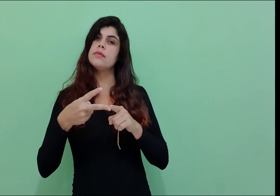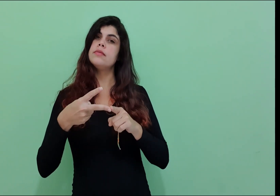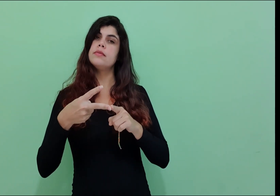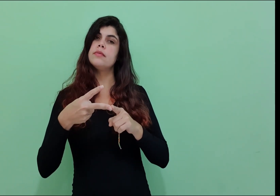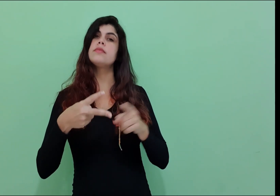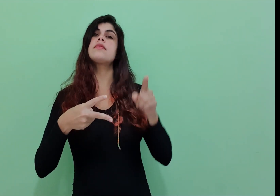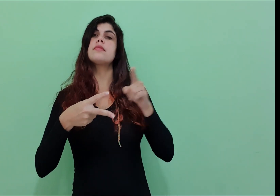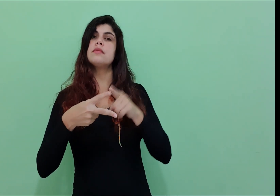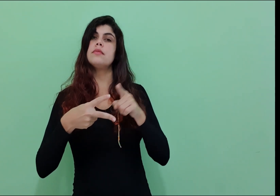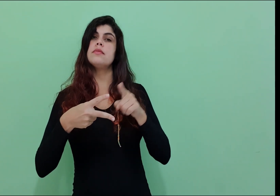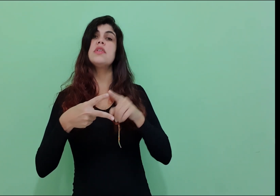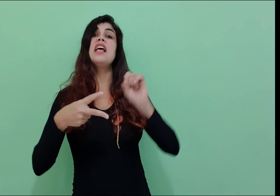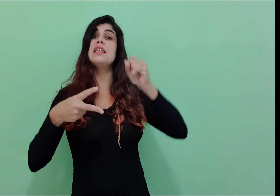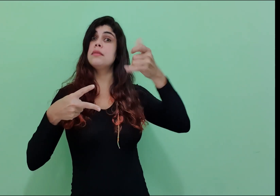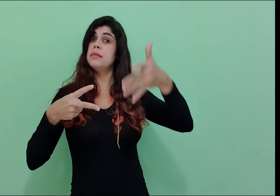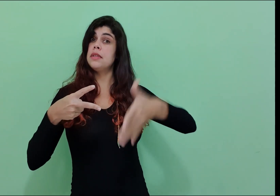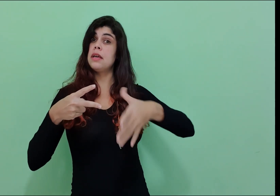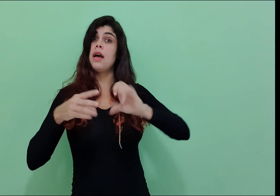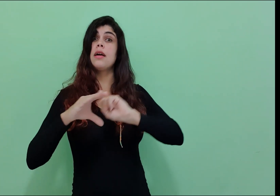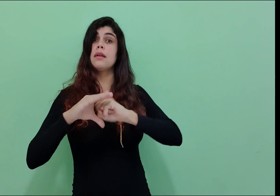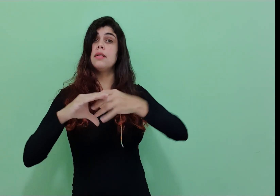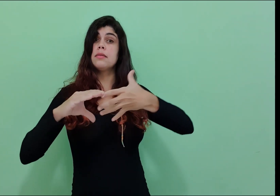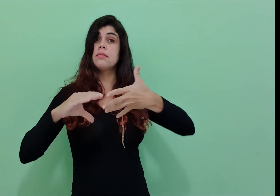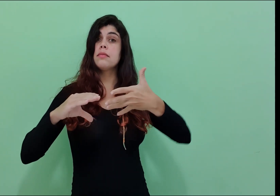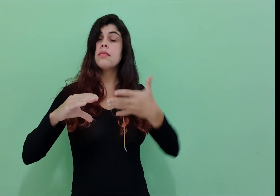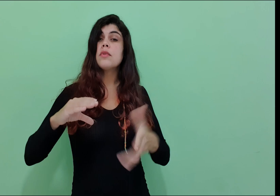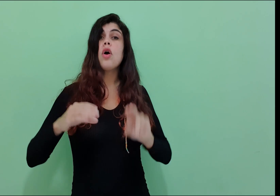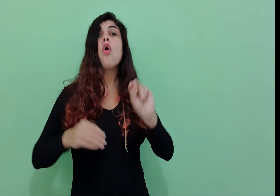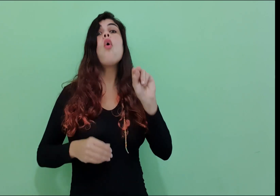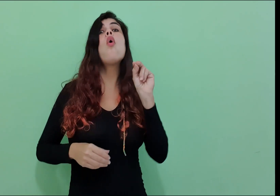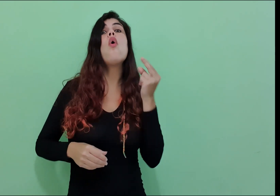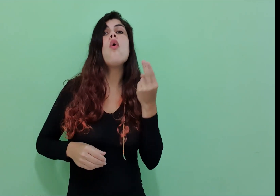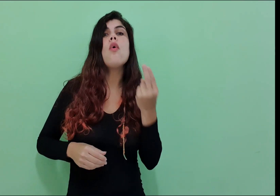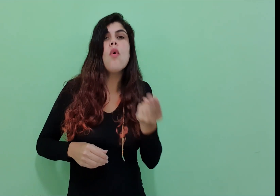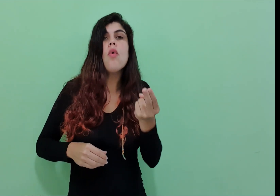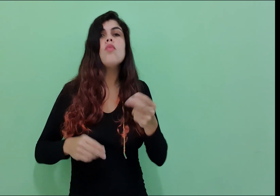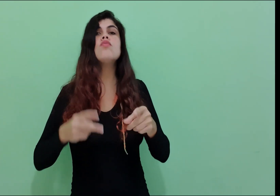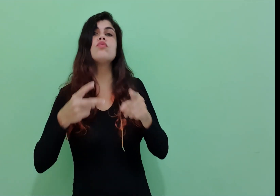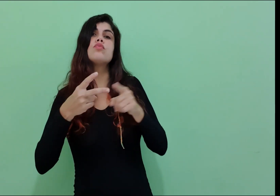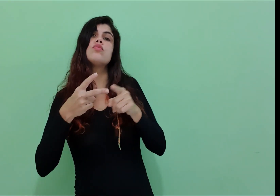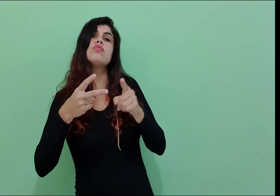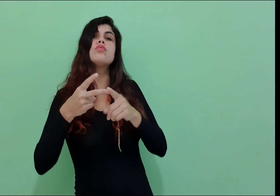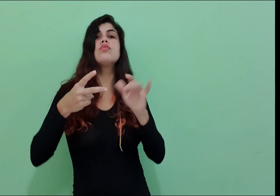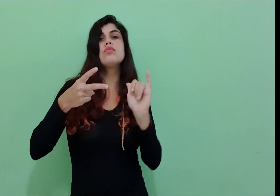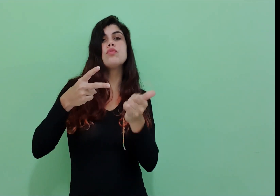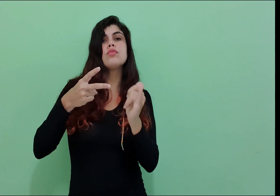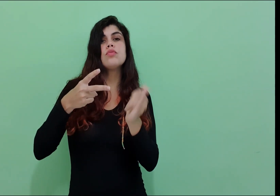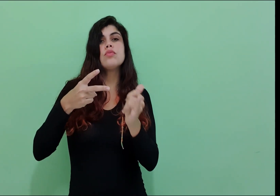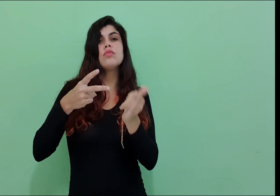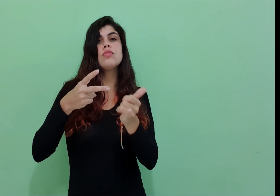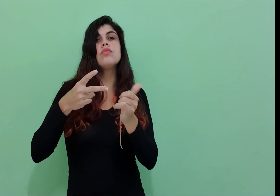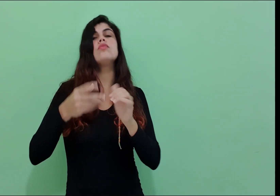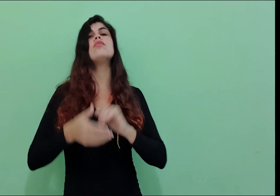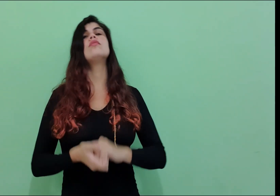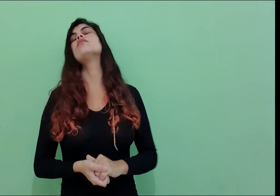exemplo, é uma característica que exemplifica ou informa